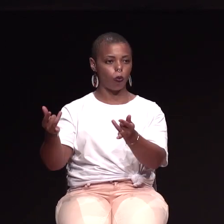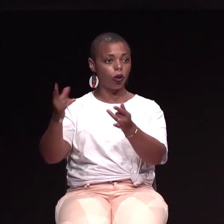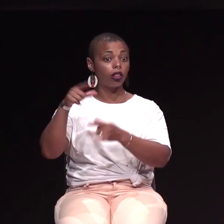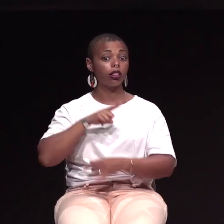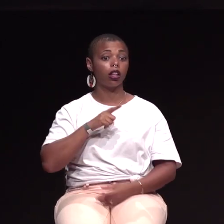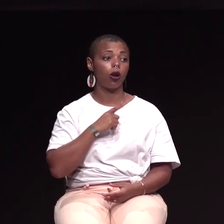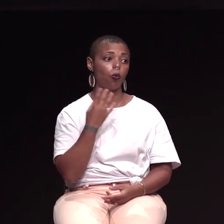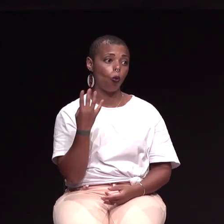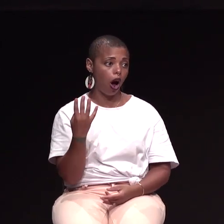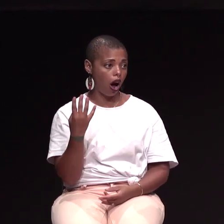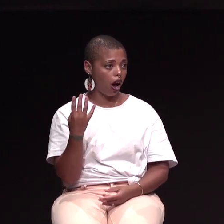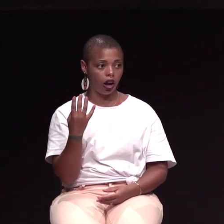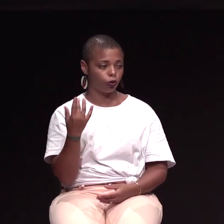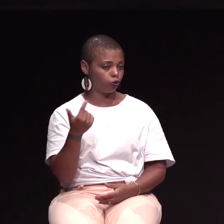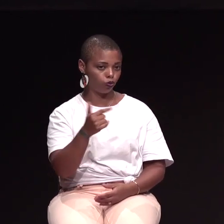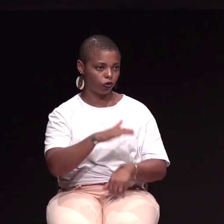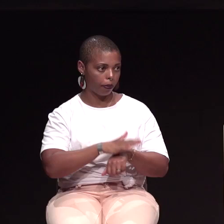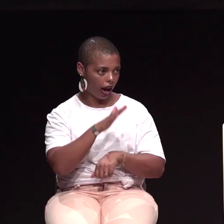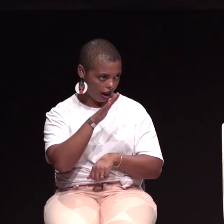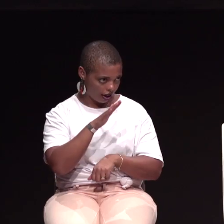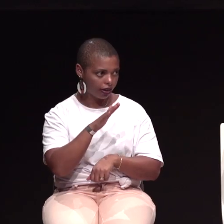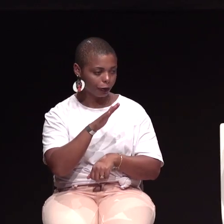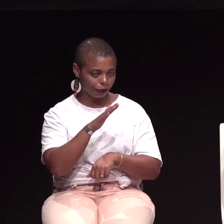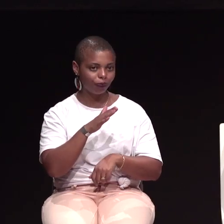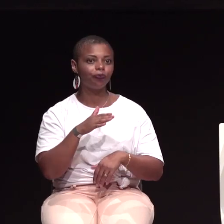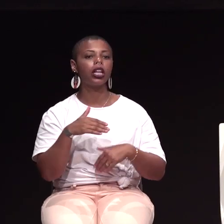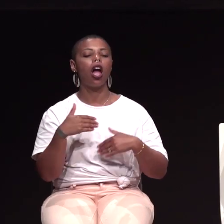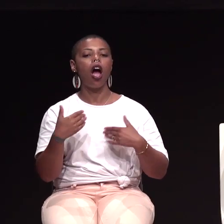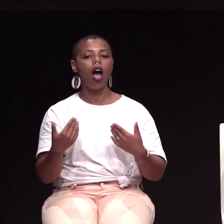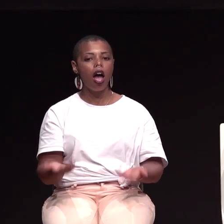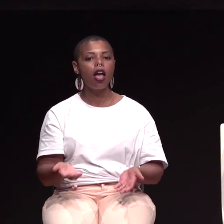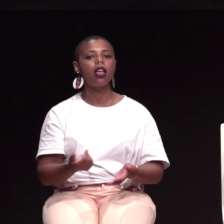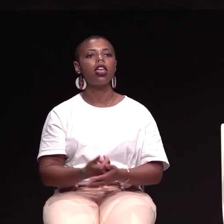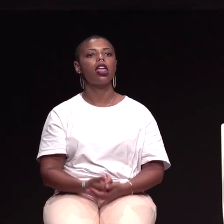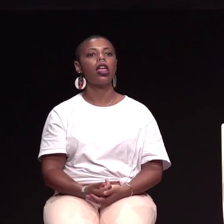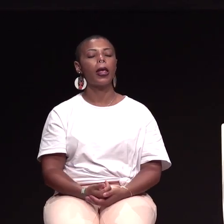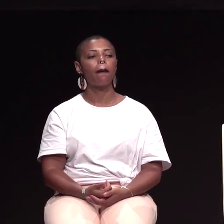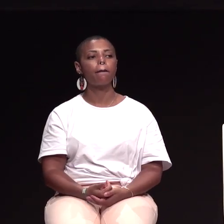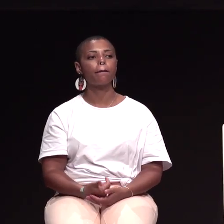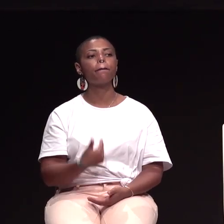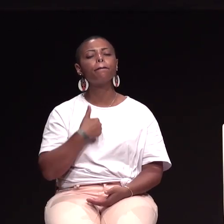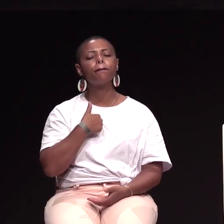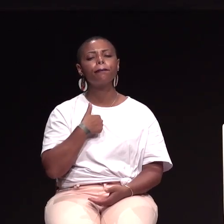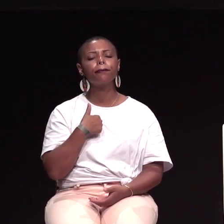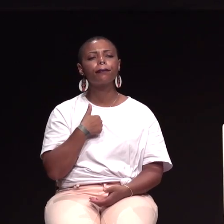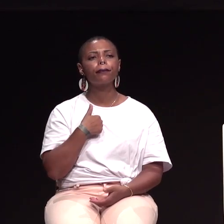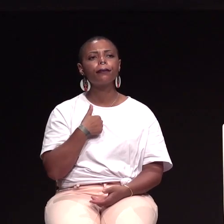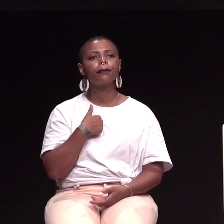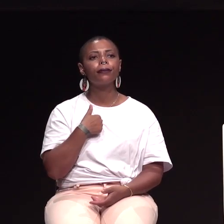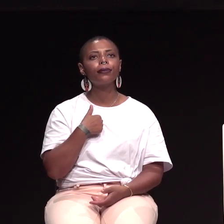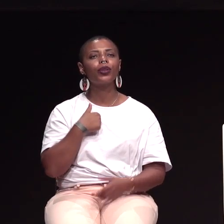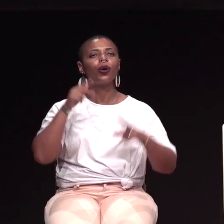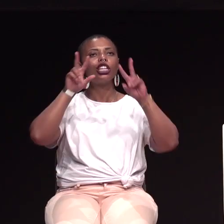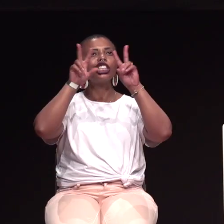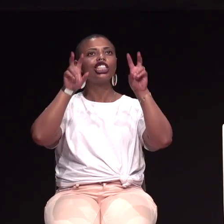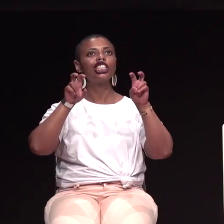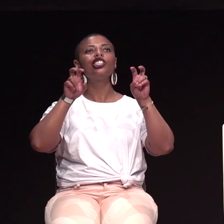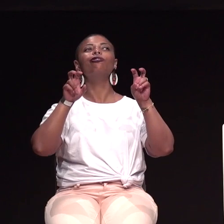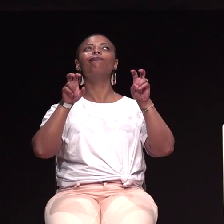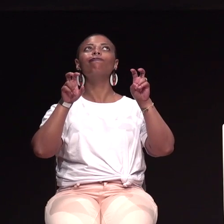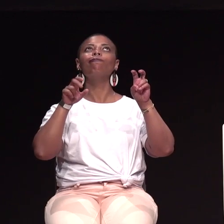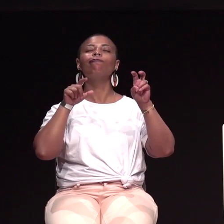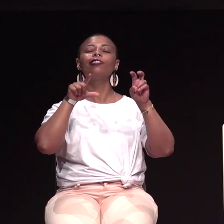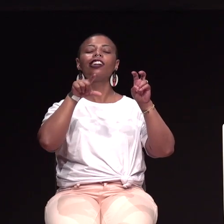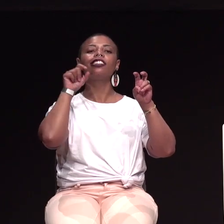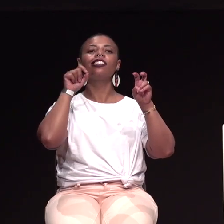4. E então eu escolhi o título para o livro, e o título é